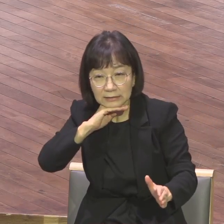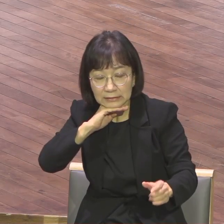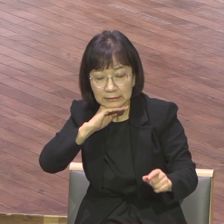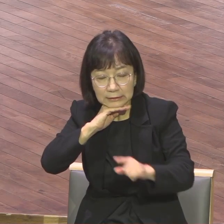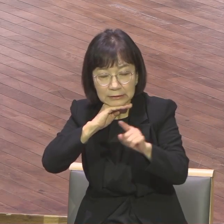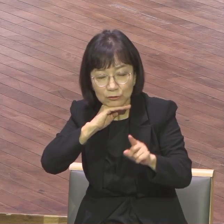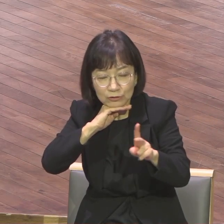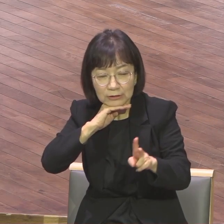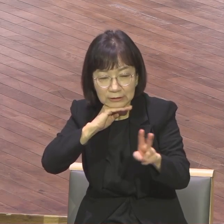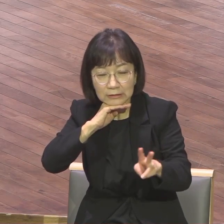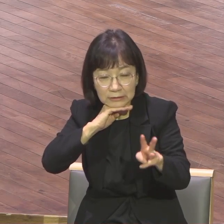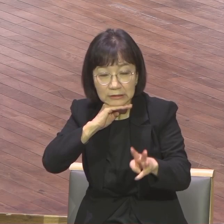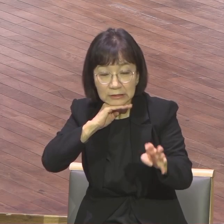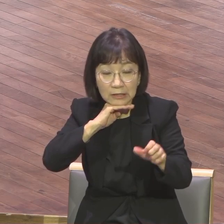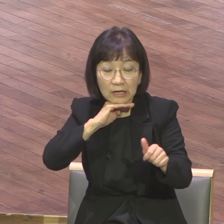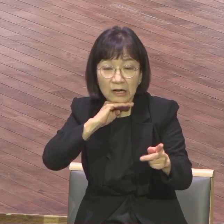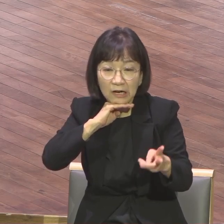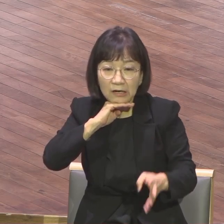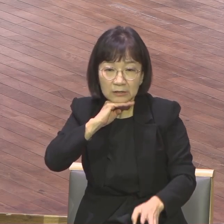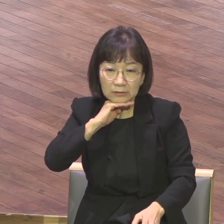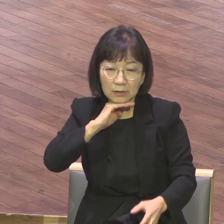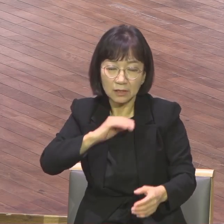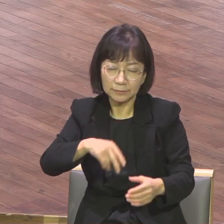그 요시프스 학자에 의하면